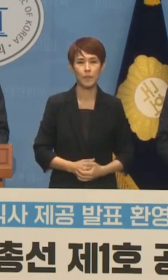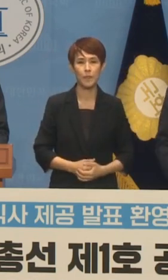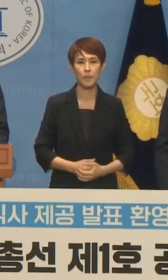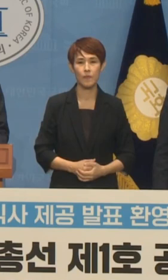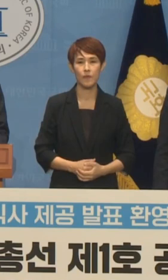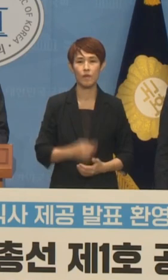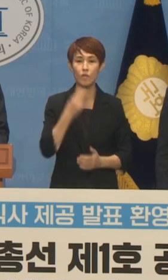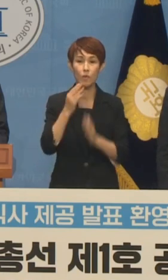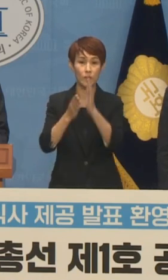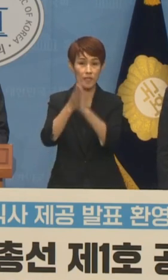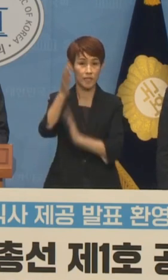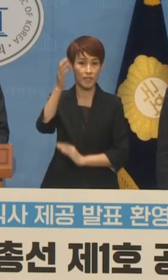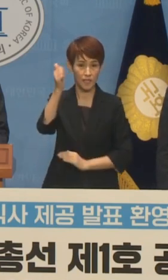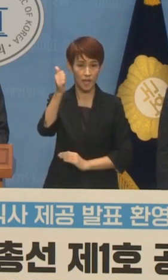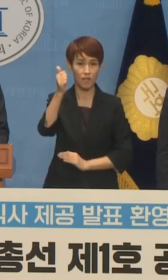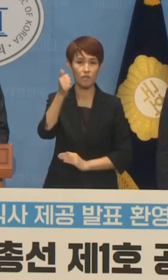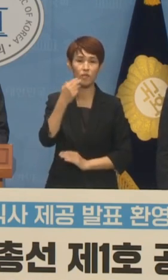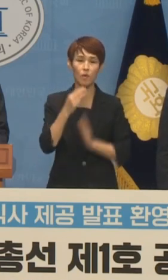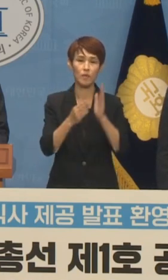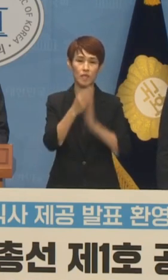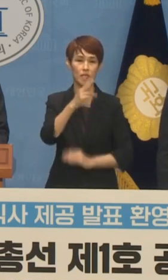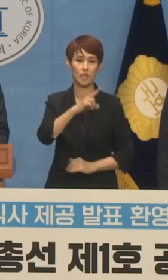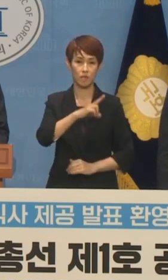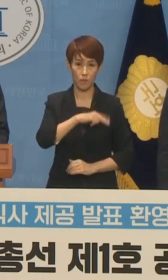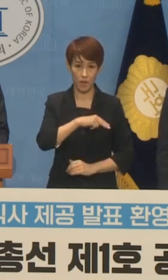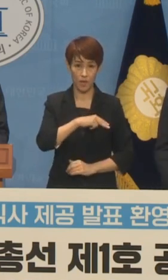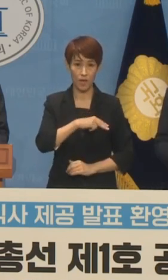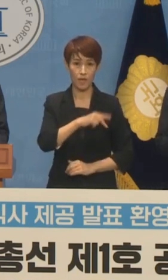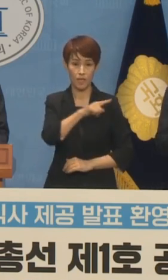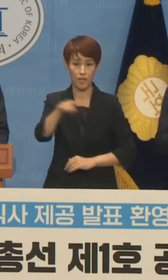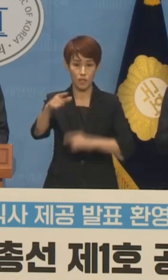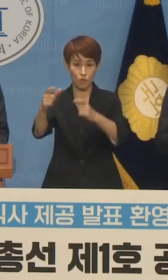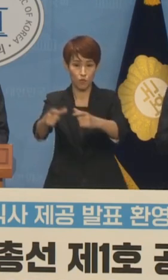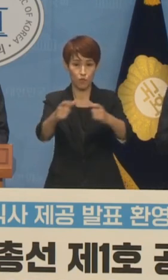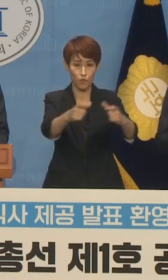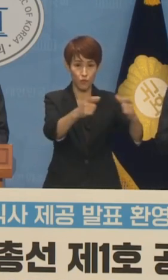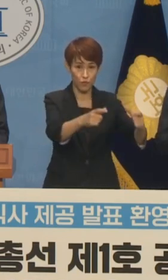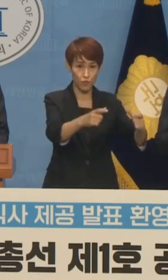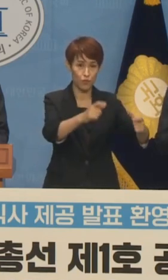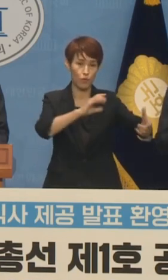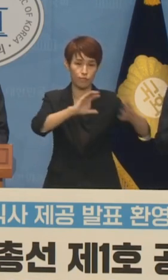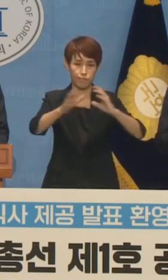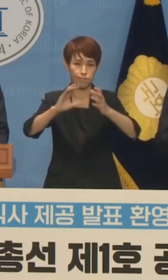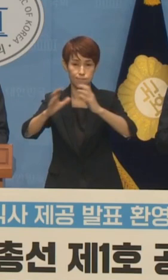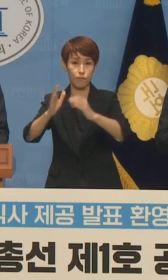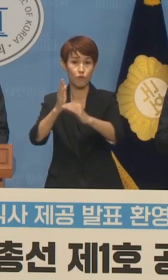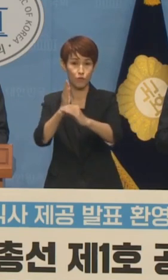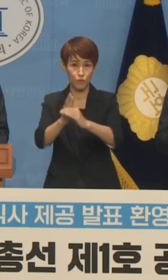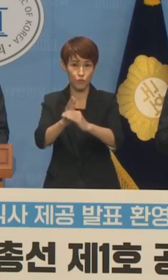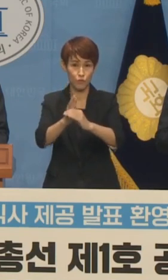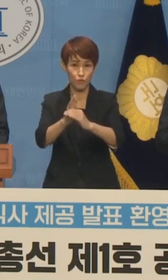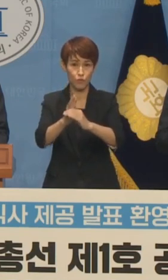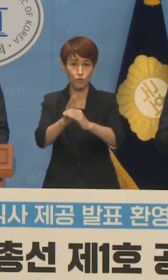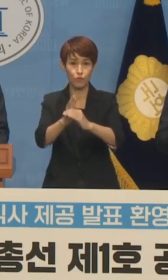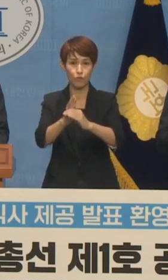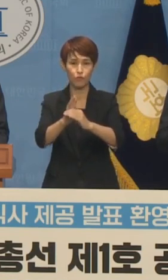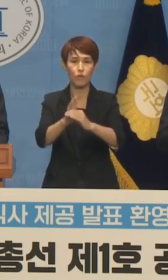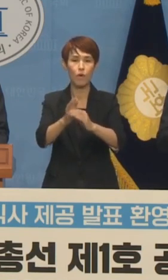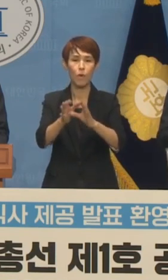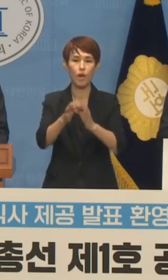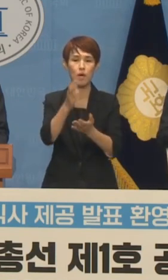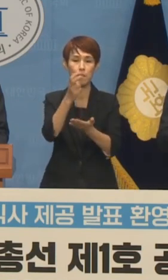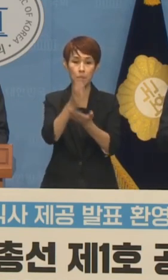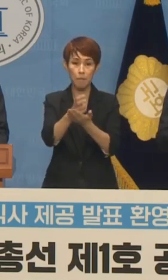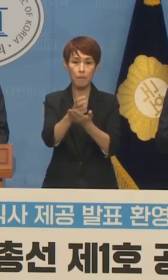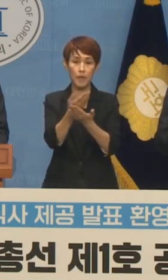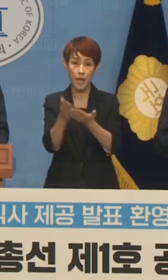오세훈 서울시장과 서울시의회 그리고 각 자치구에서도 현재 논의되고 있거나 상정된 관련 조례 개정